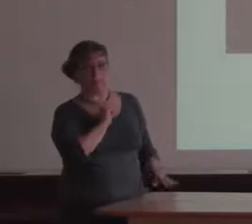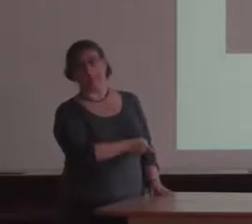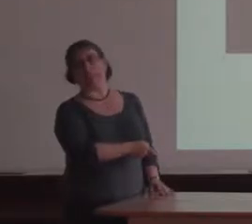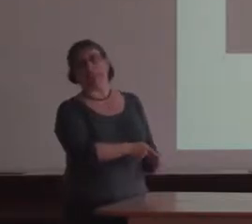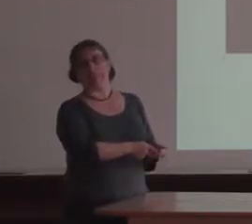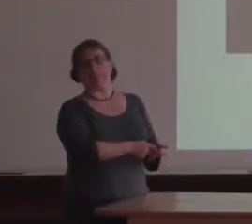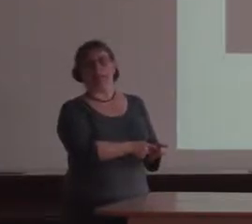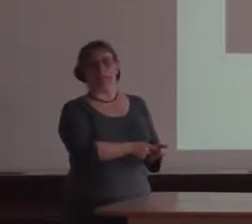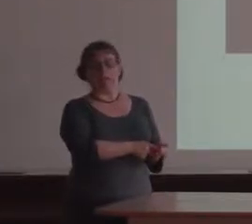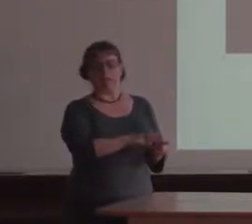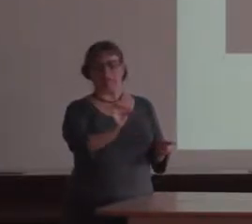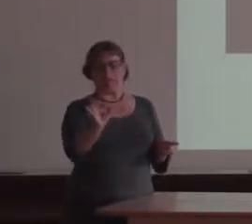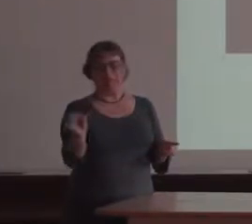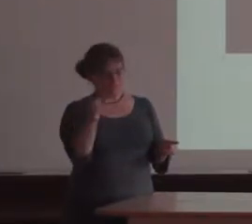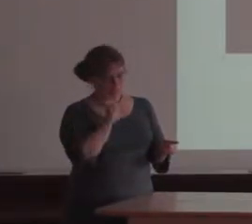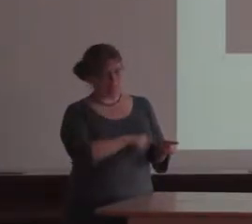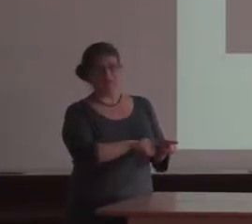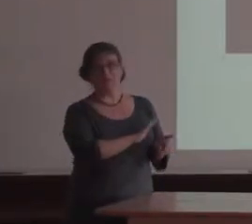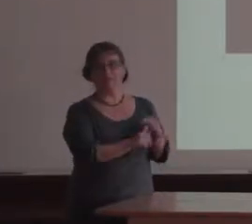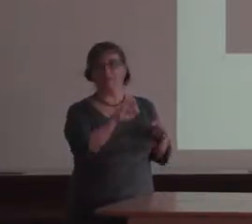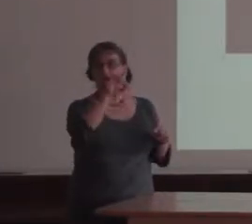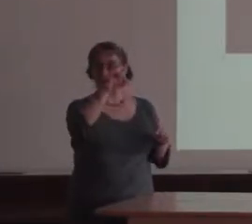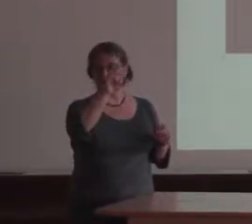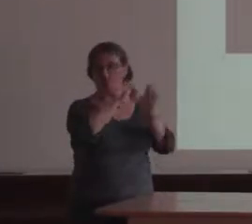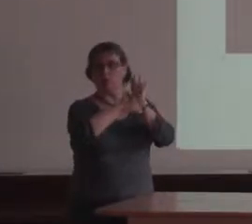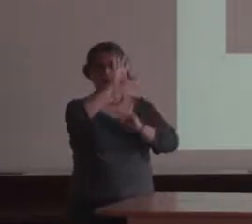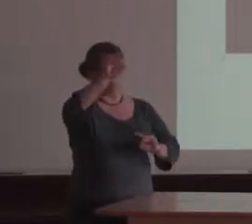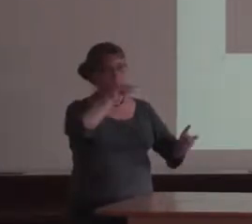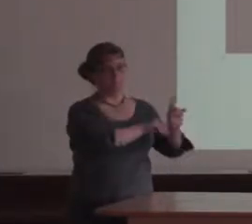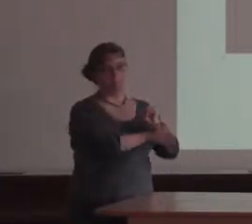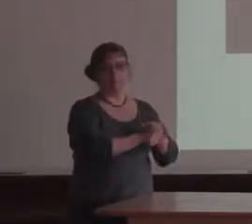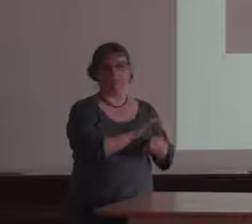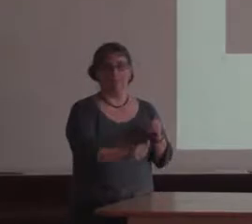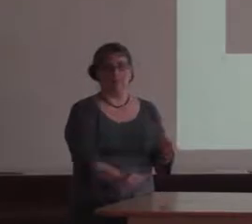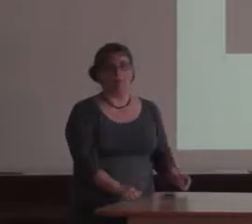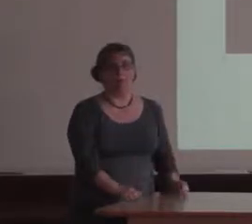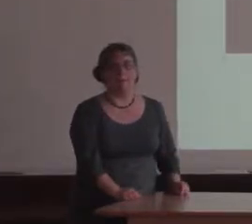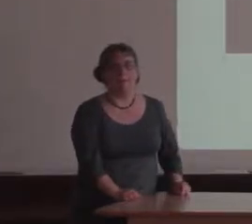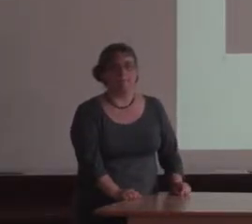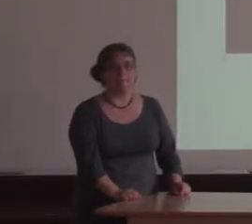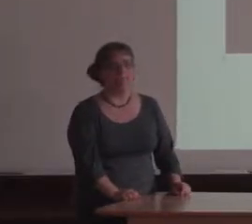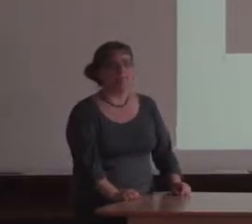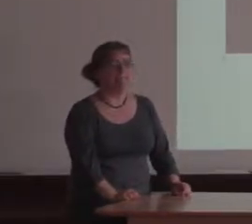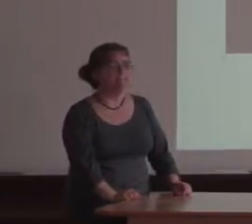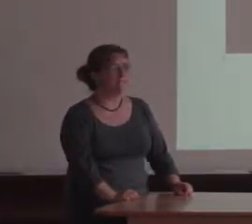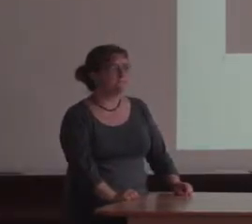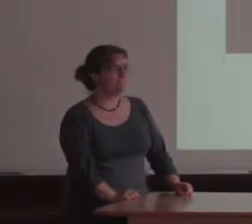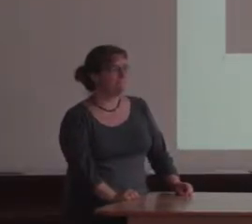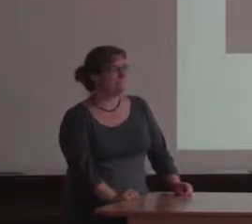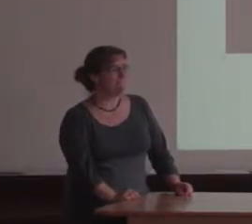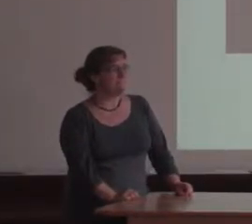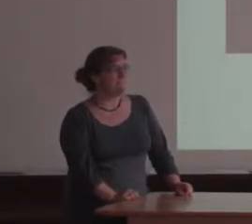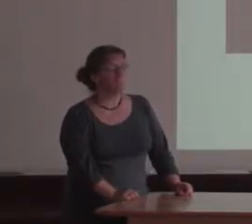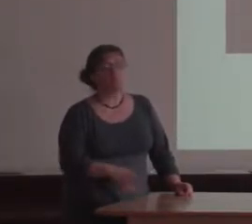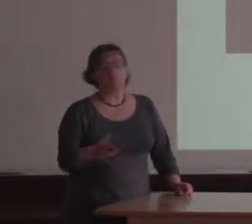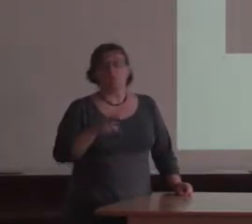rejoue-moi juste celui-là en copiant-collant l'ID du fichier. Moi, ce n'est pas forcément ce que je vais utiliser le plus